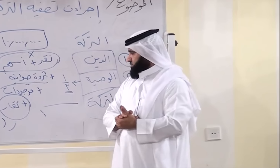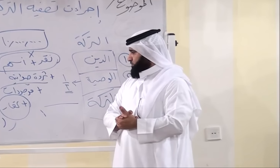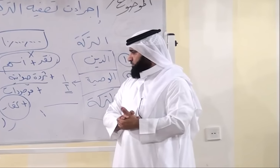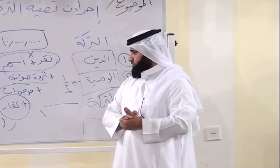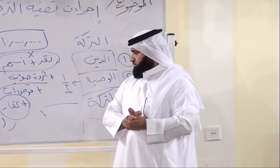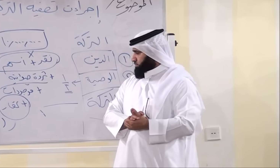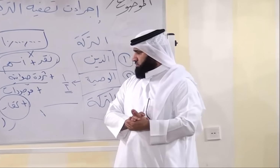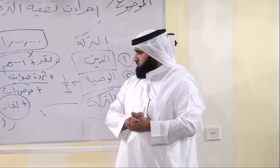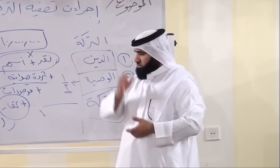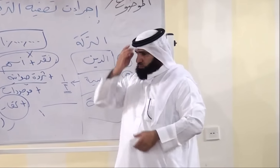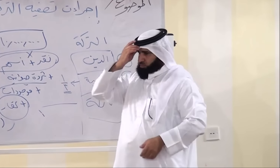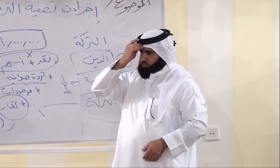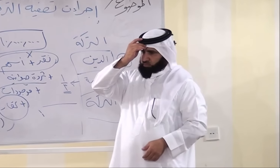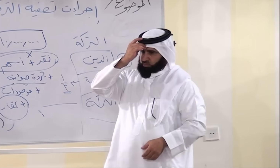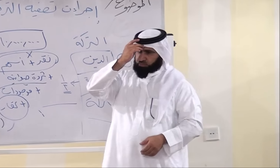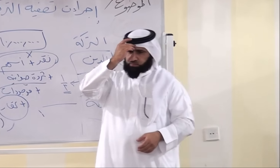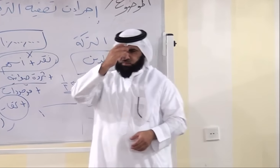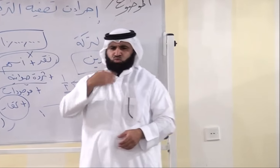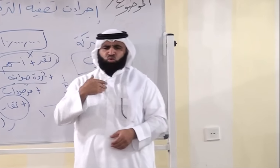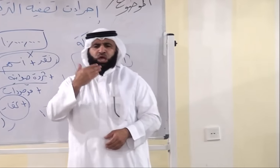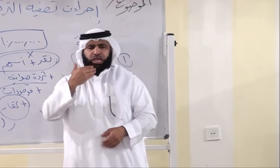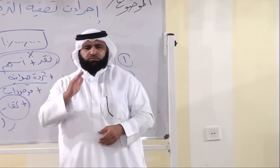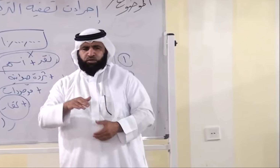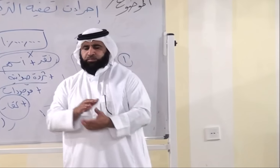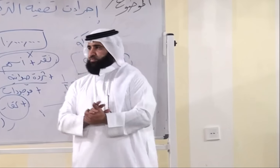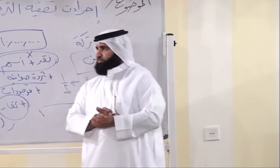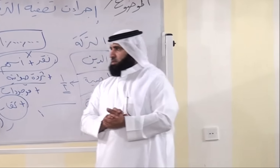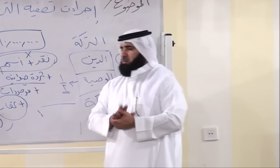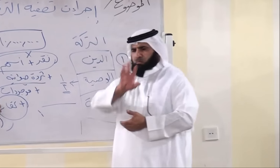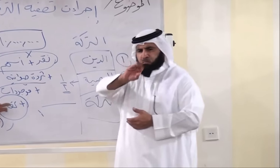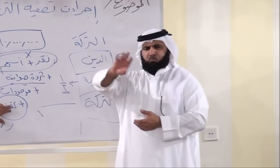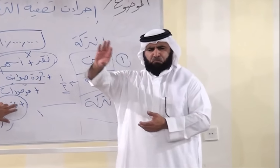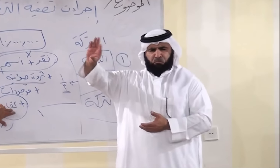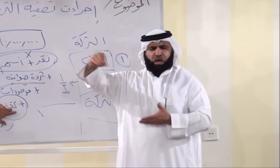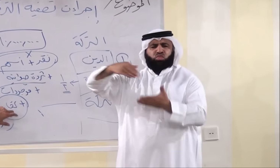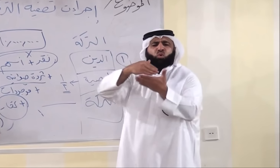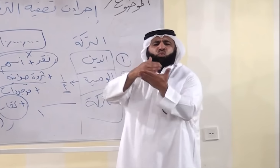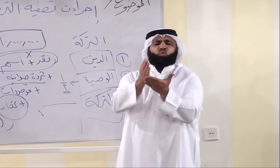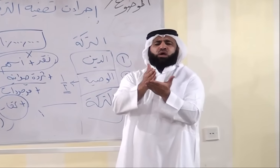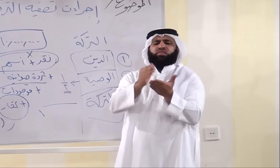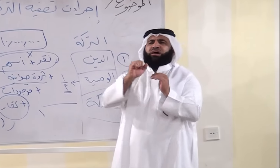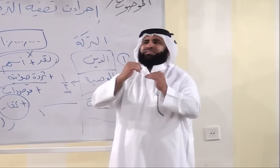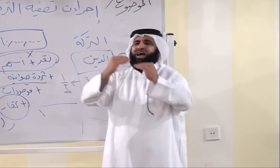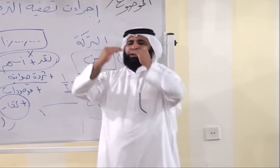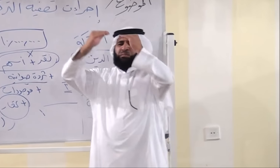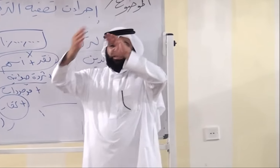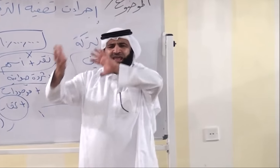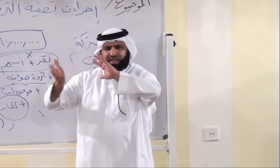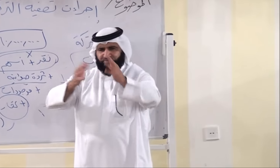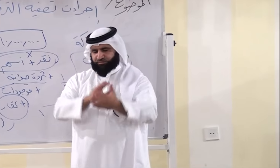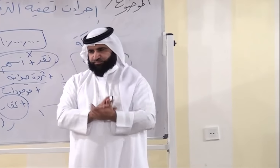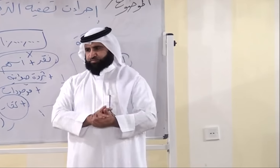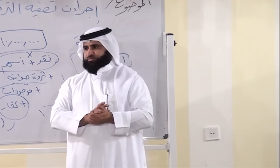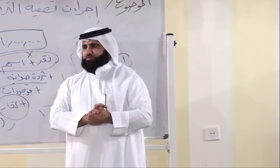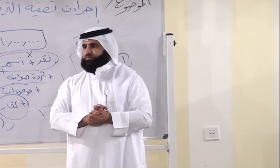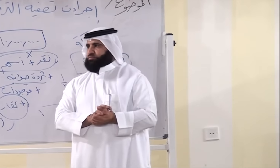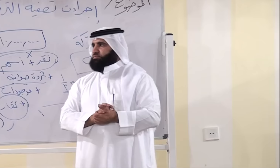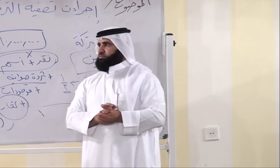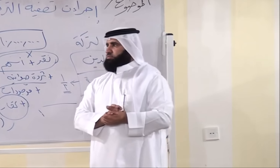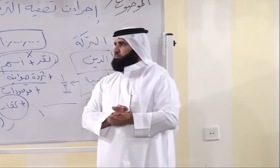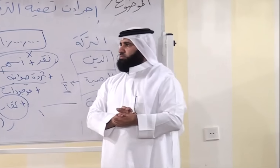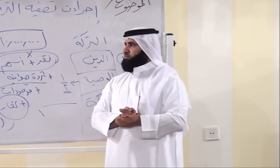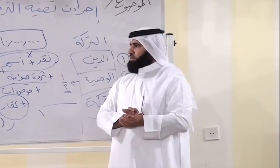من الحالات اللي تكون بعض الورثة فيما يتعلق بالعقار اللي هم يلجؤون إلى يقولون